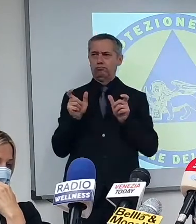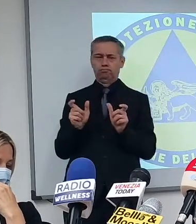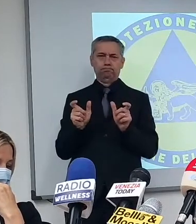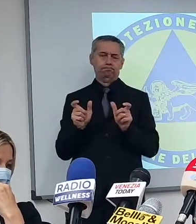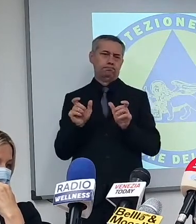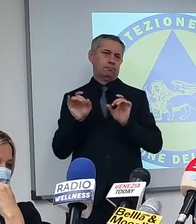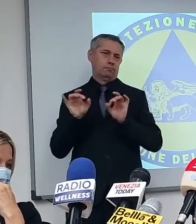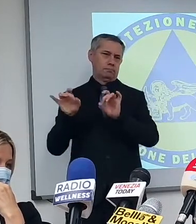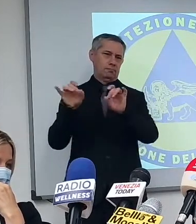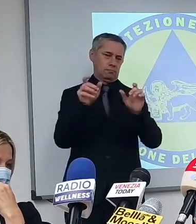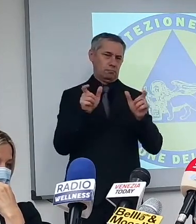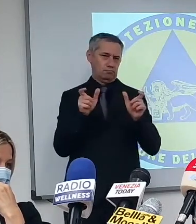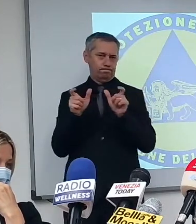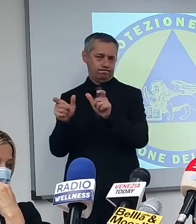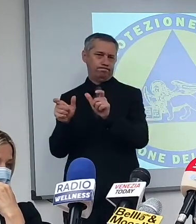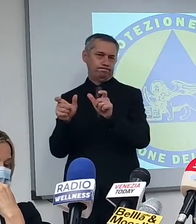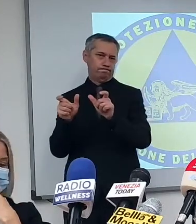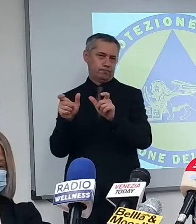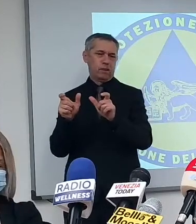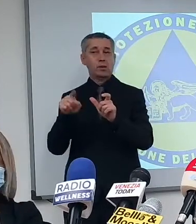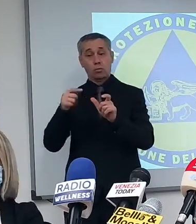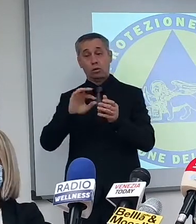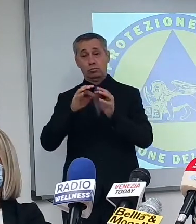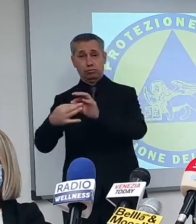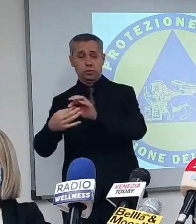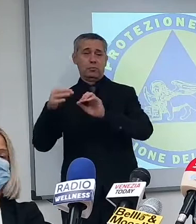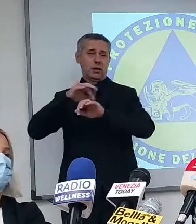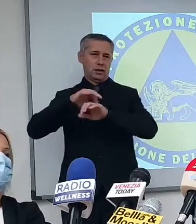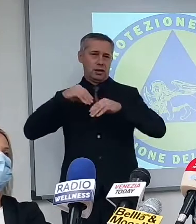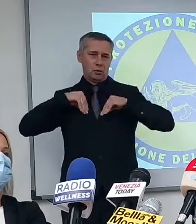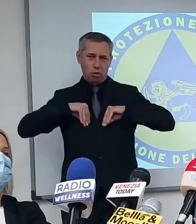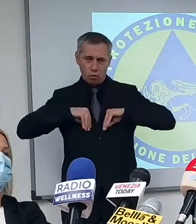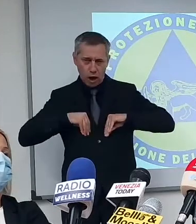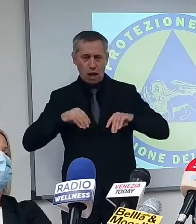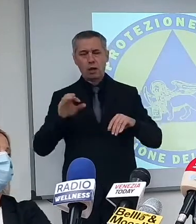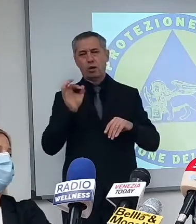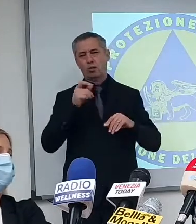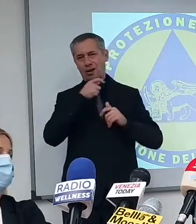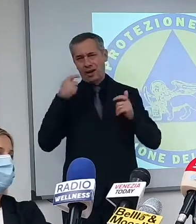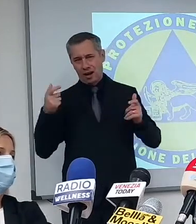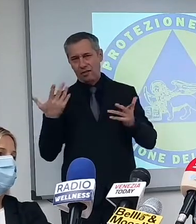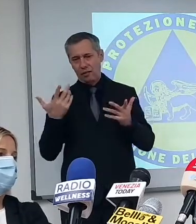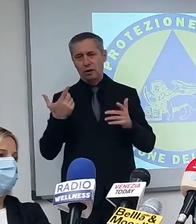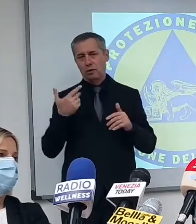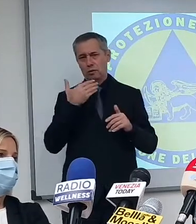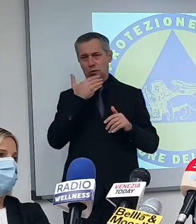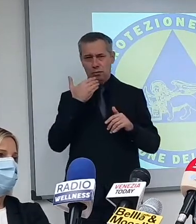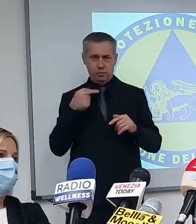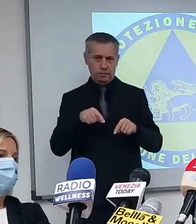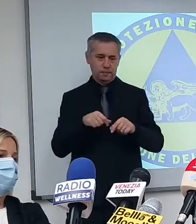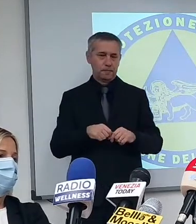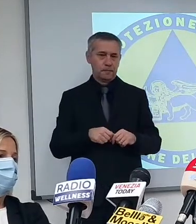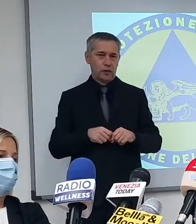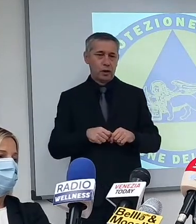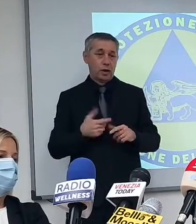di questa infezione in forme di malattia polmonare, in forme gravi. Ecco, Ci tengo a dire che noi insomma